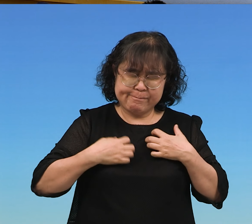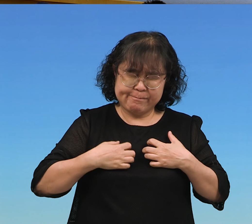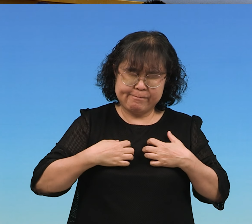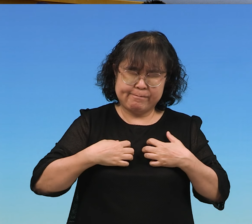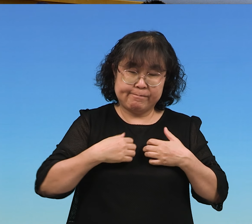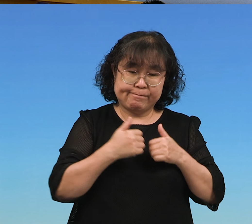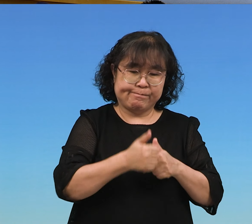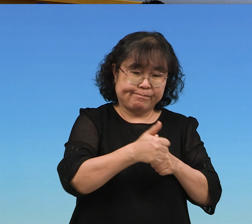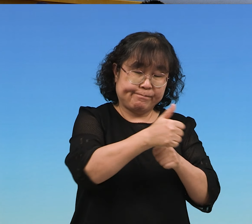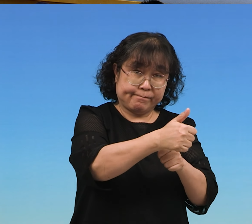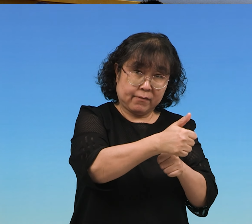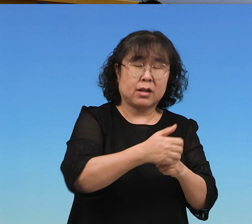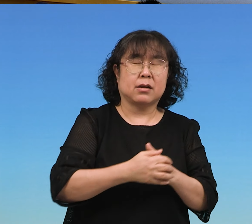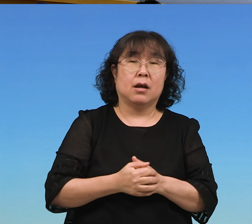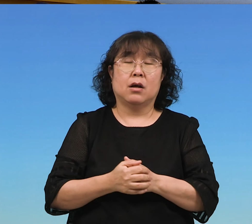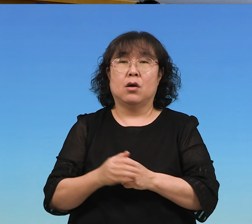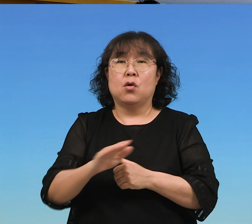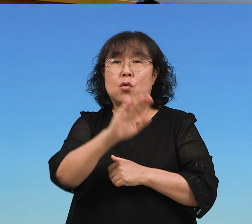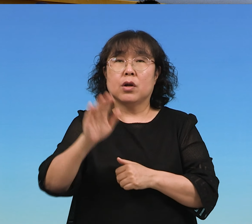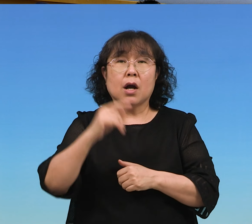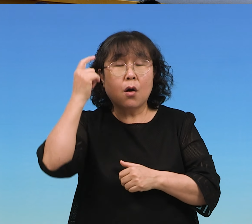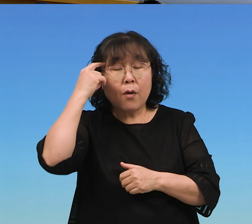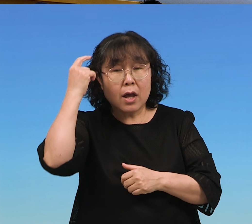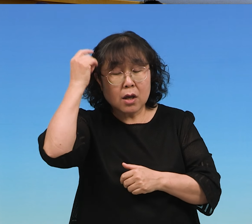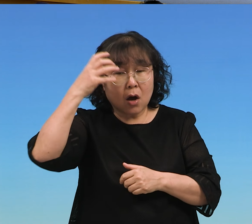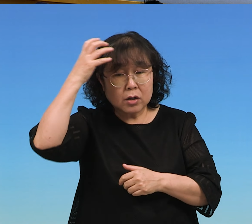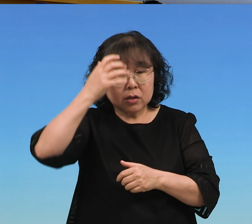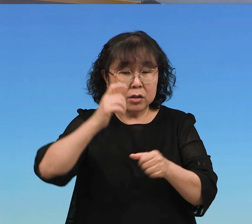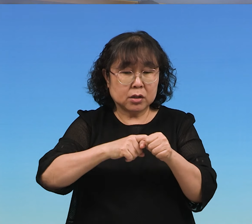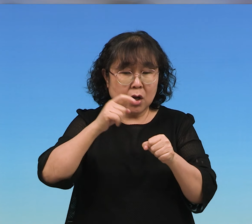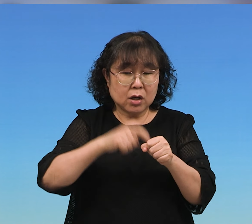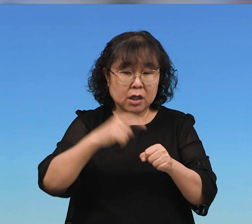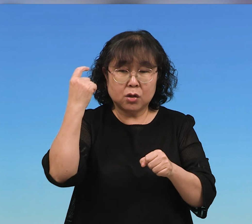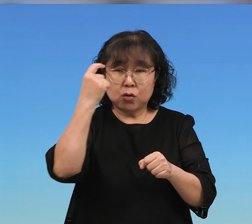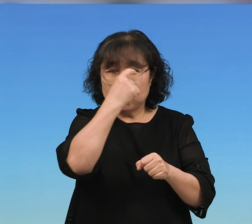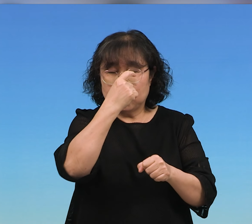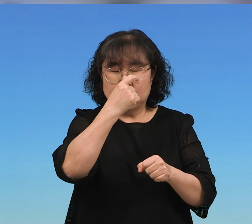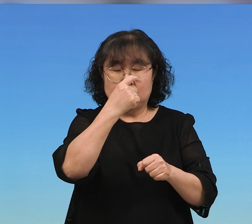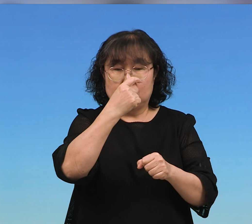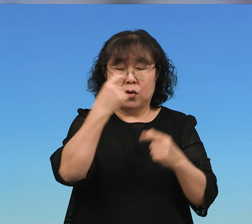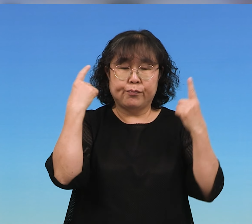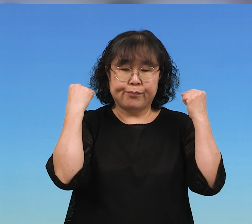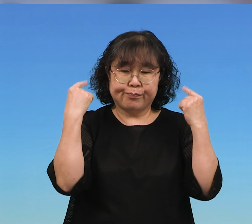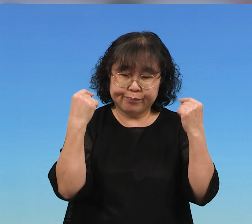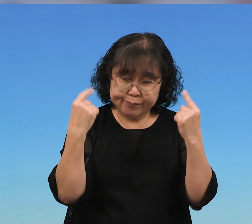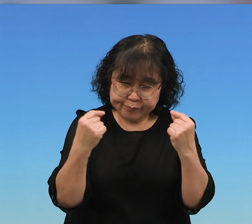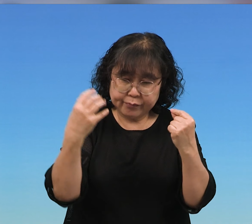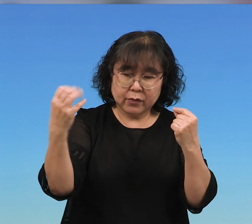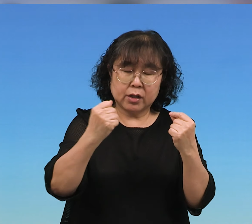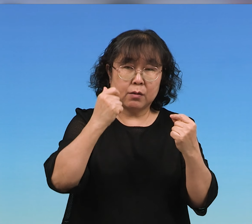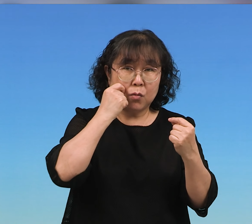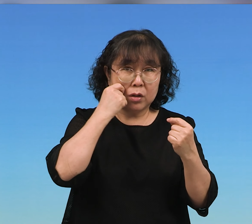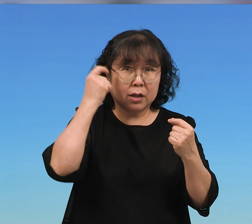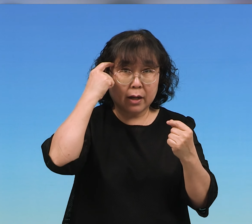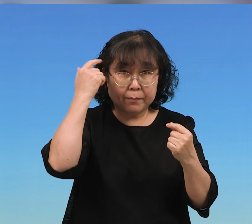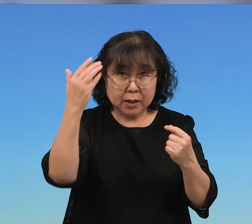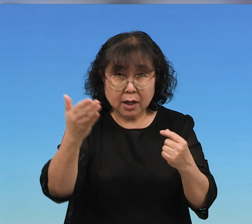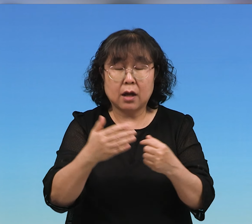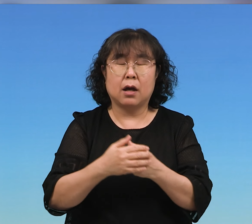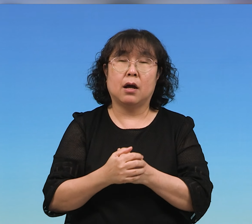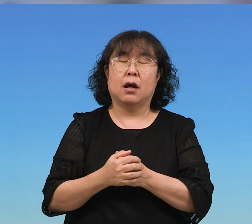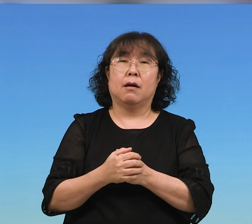쾌락을 쫓는 것이니. 여러분 왜 우리가 영적인 안목을 유지할 수 없다고 제가 앞에서 제가 전제로 말씀드렸잖아요.